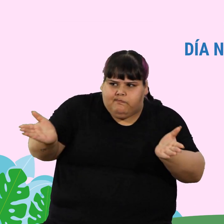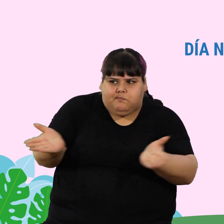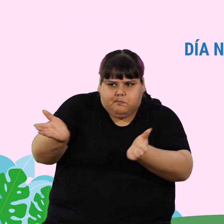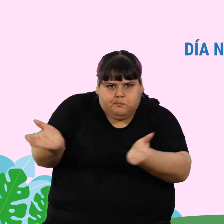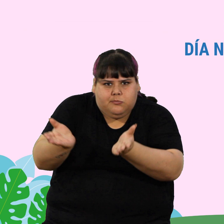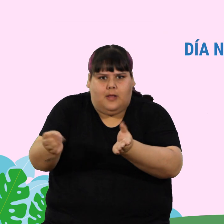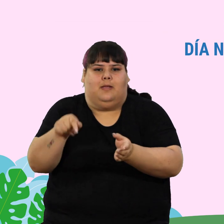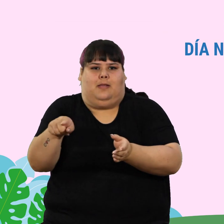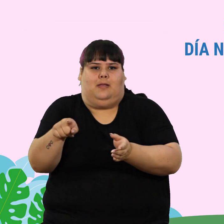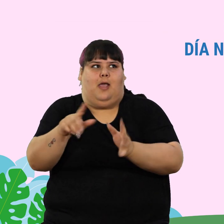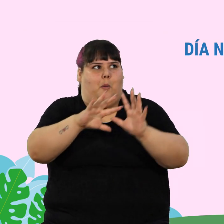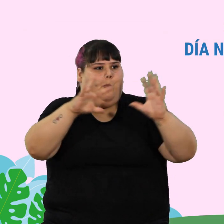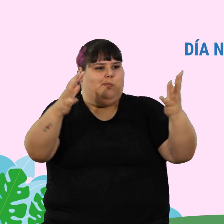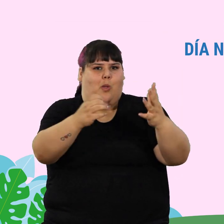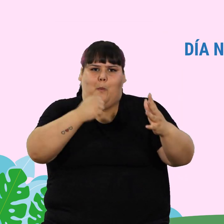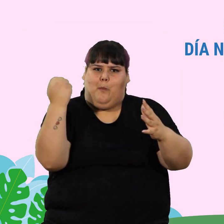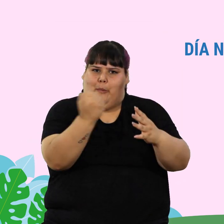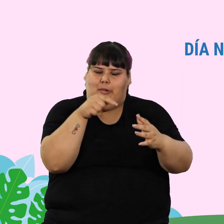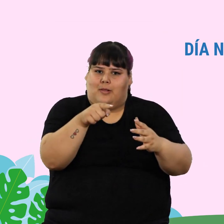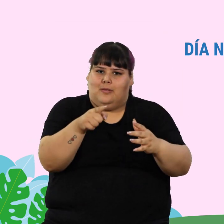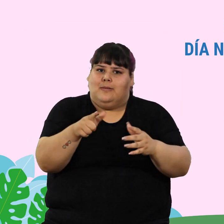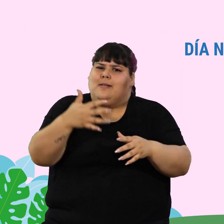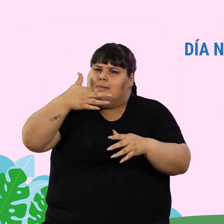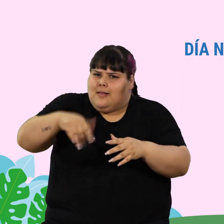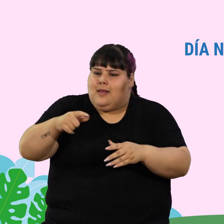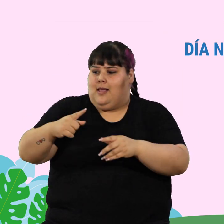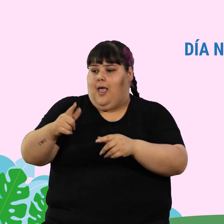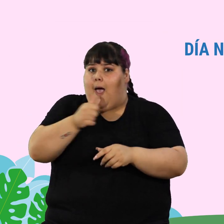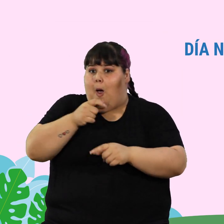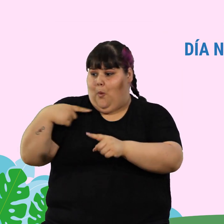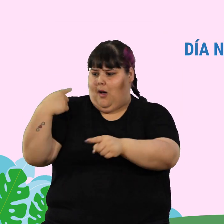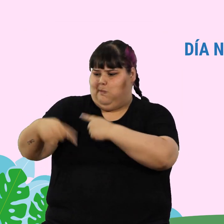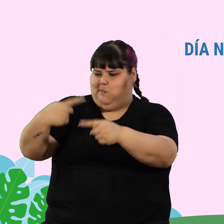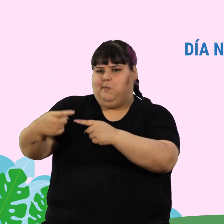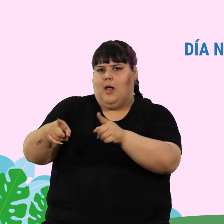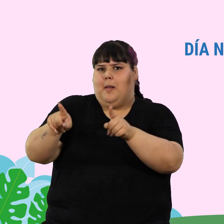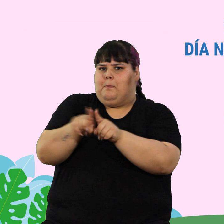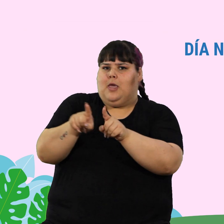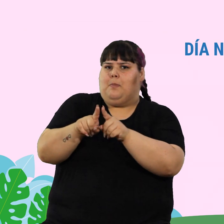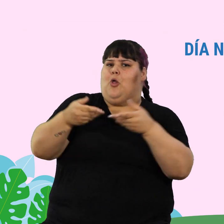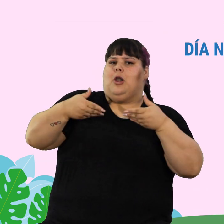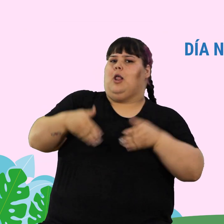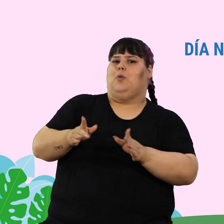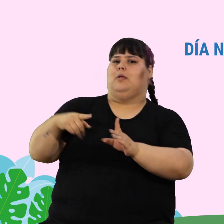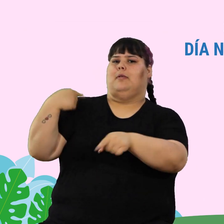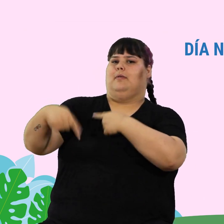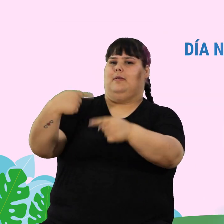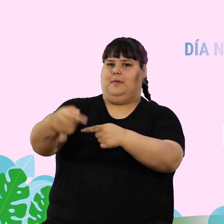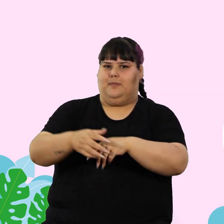planeta, entendiendo que el ciclo del agua es también el ciclo de la naturaleza. No